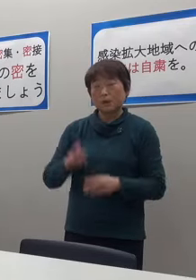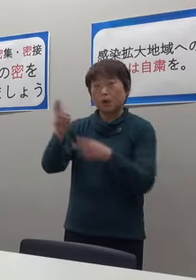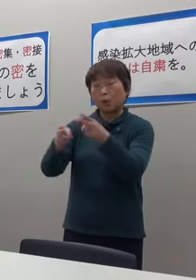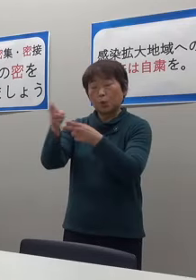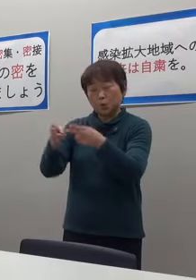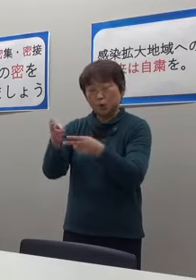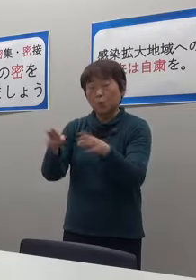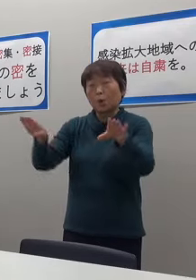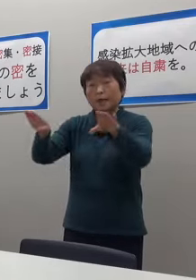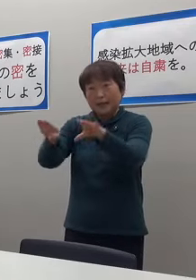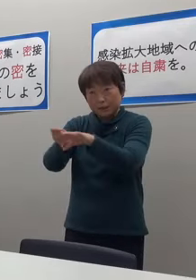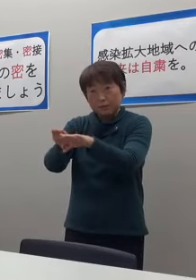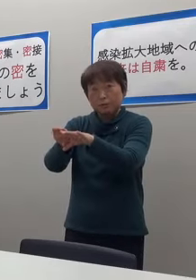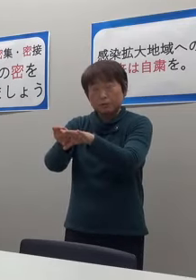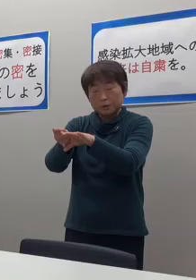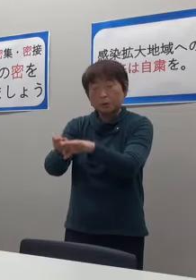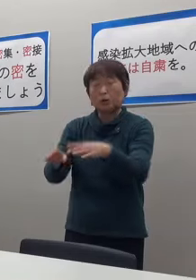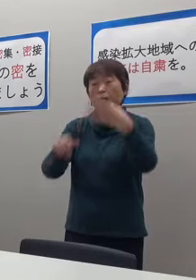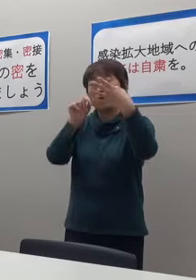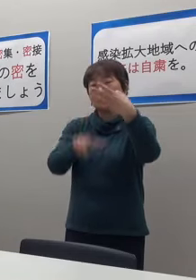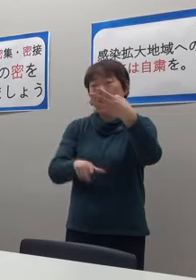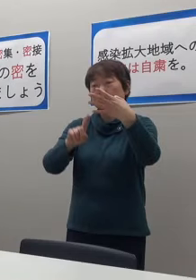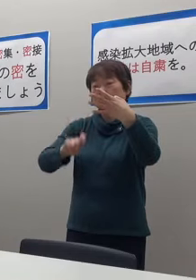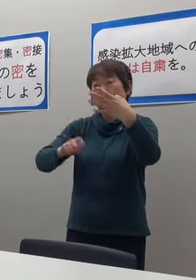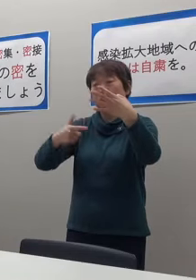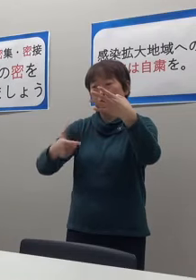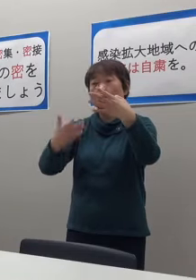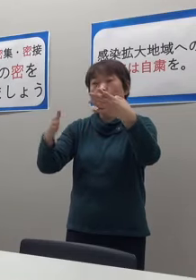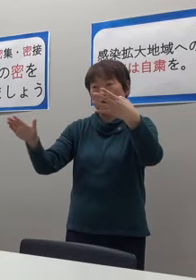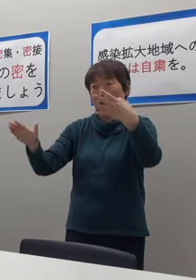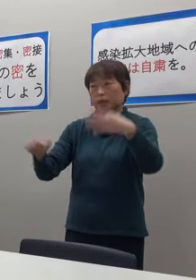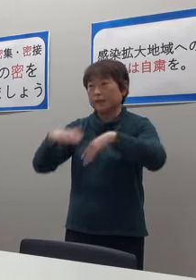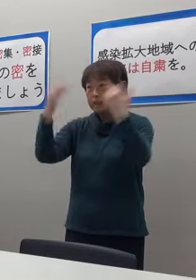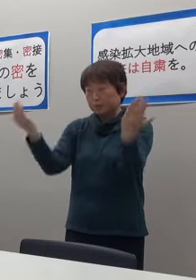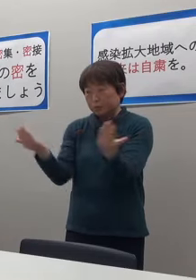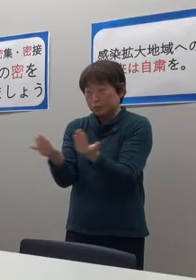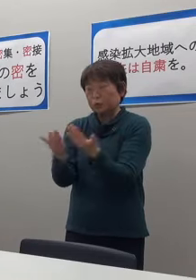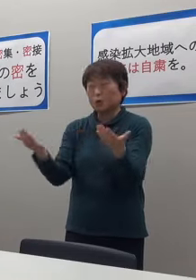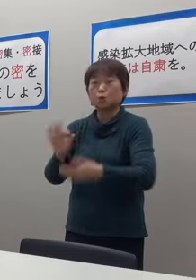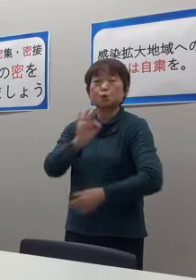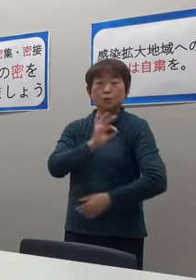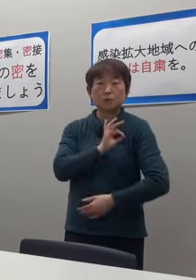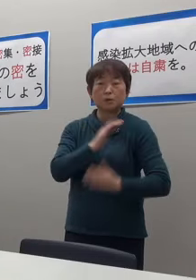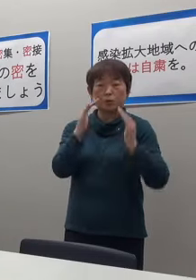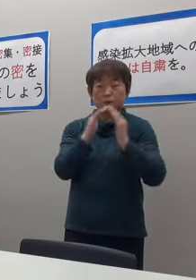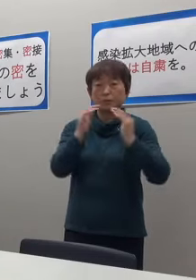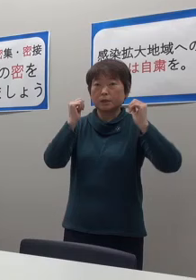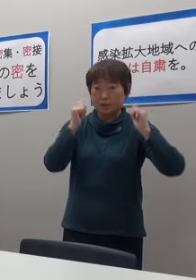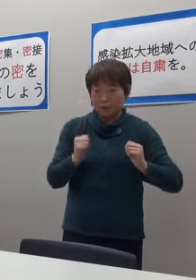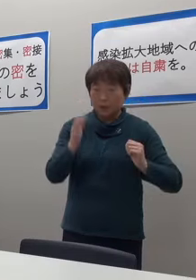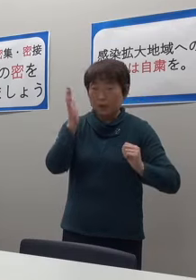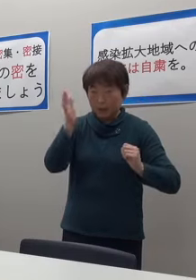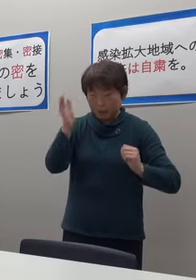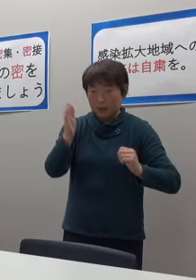全ての従業員を、自宅待機し、工場の操業を停止する。 翌々日ということです